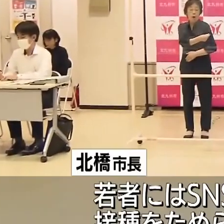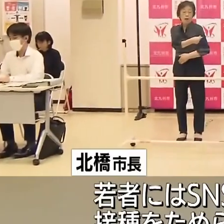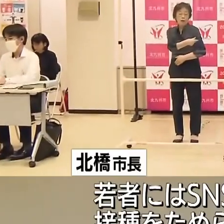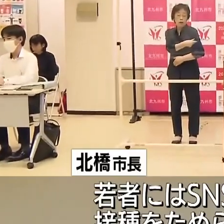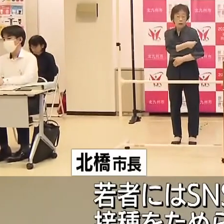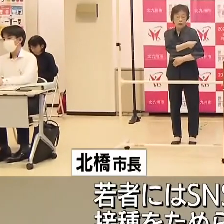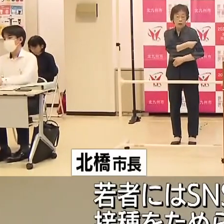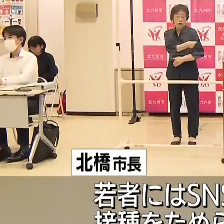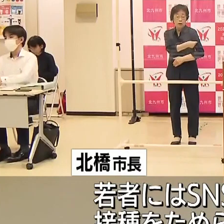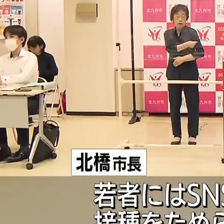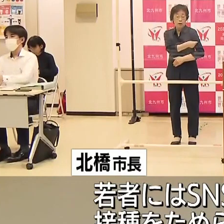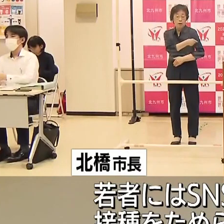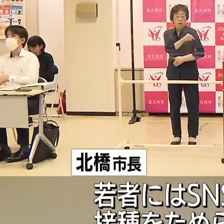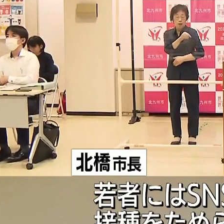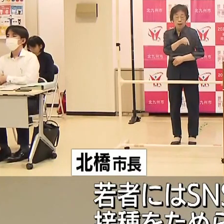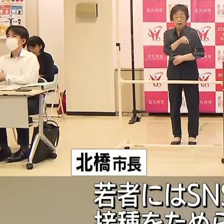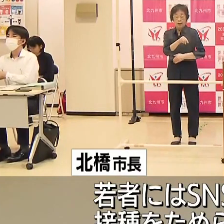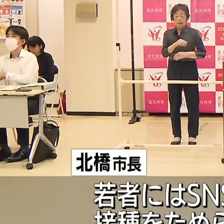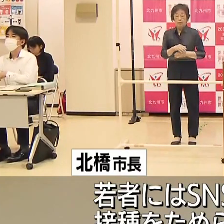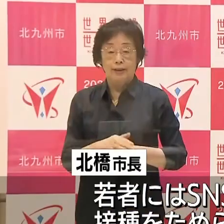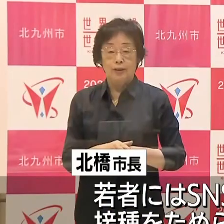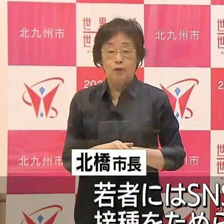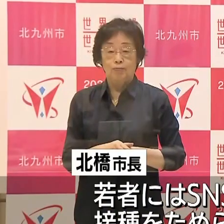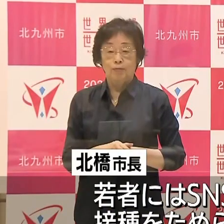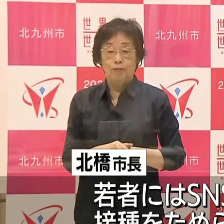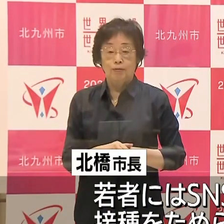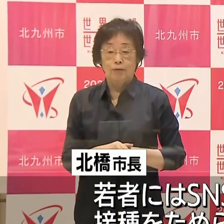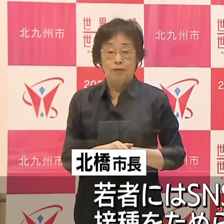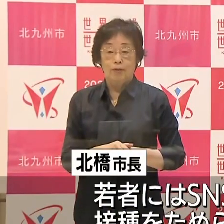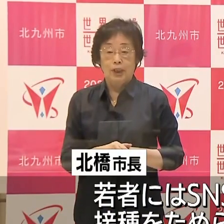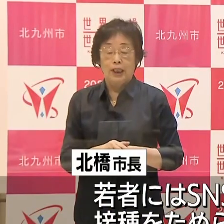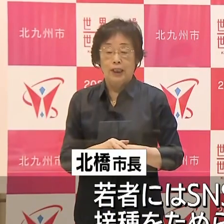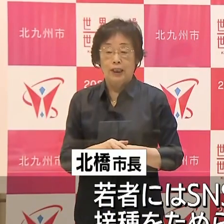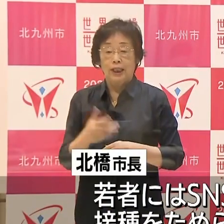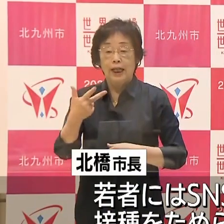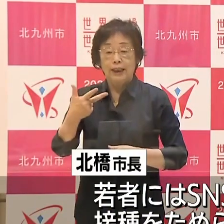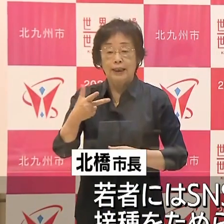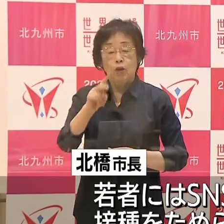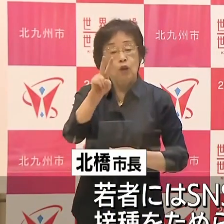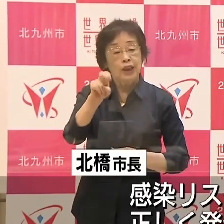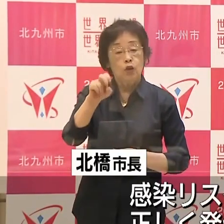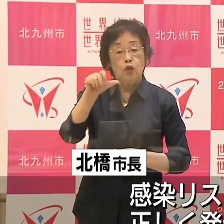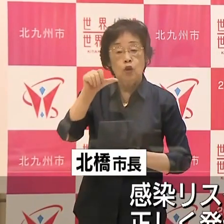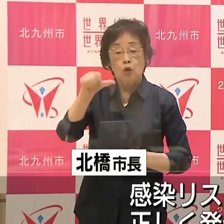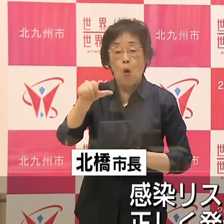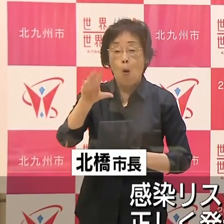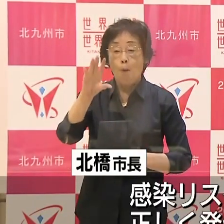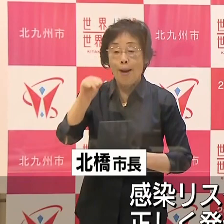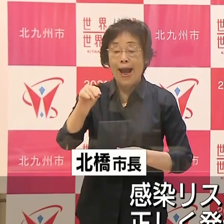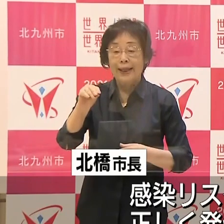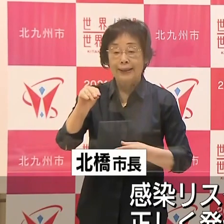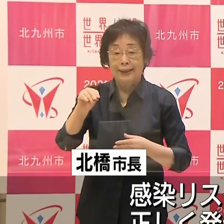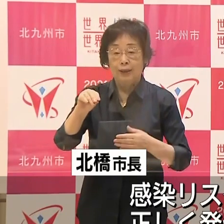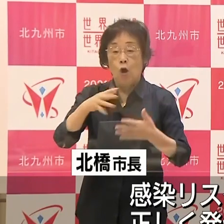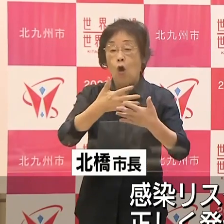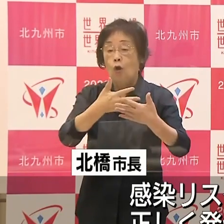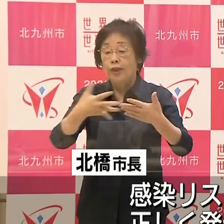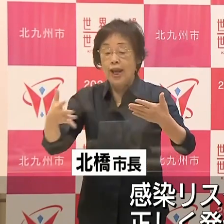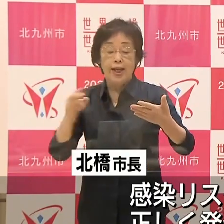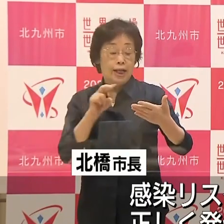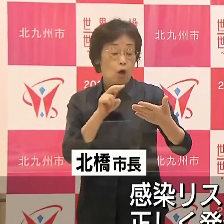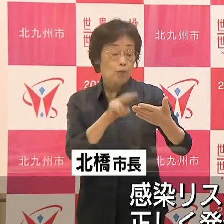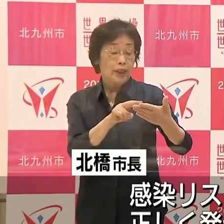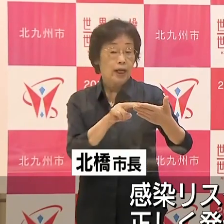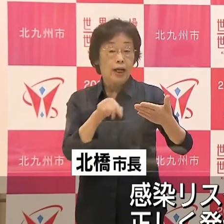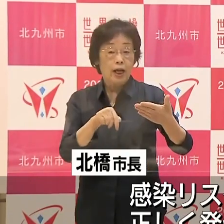sns などのデマ情報をもとに摂取をためらう人もいるとして今後感染リスクの恐ろしさや爆沈